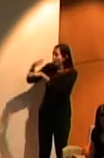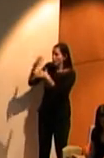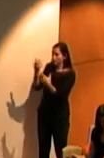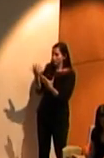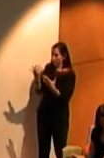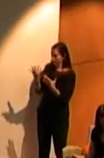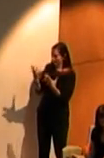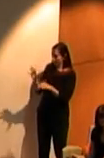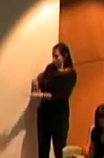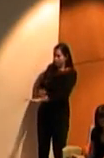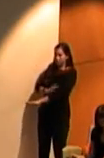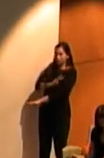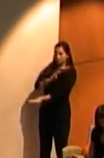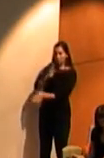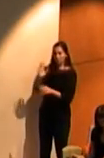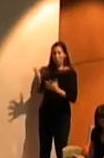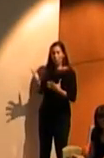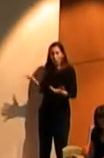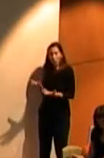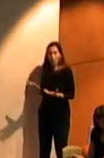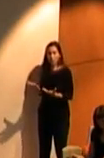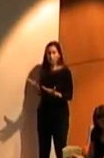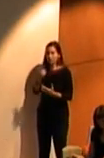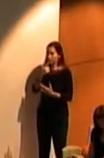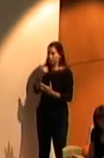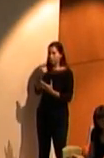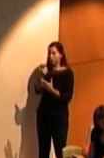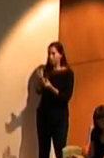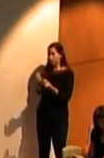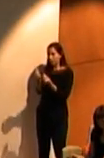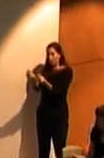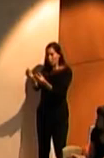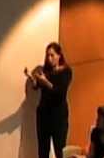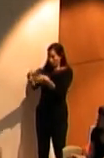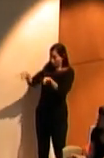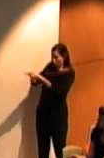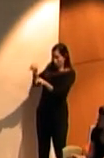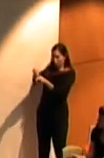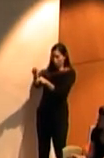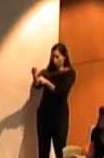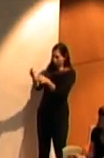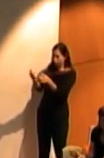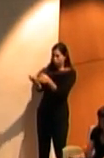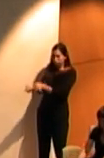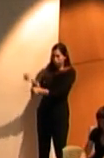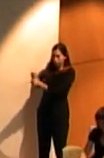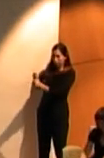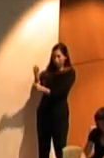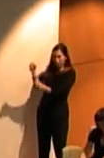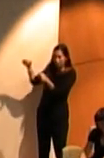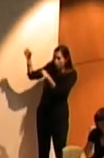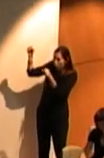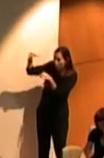dans les espaces pour apaiser, être bien dans les espaces. Alors, on